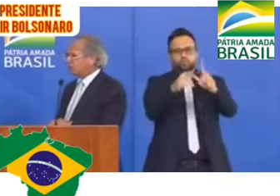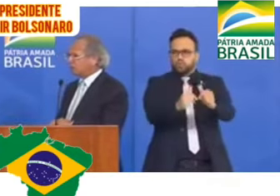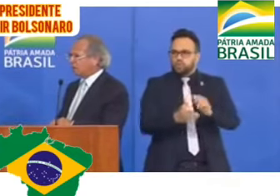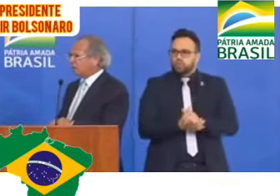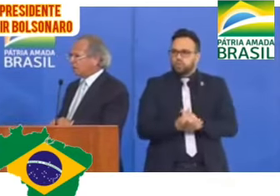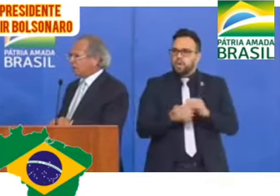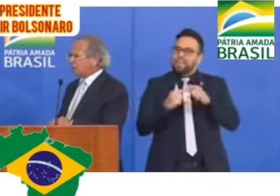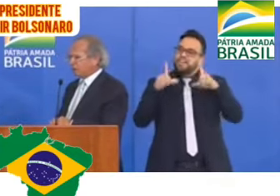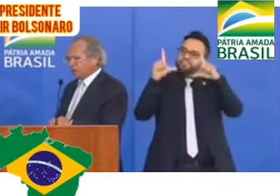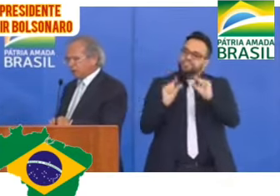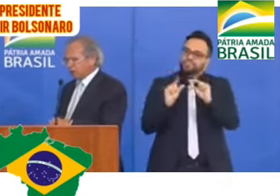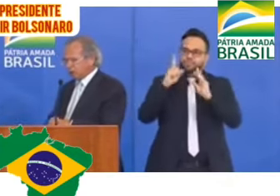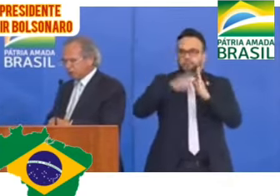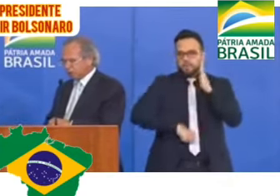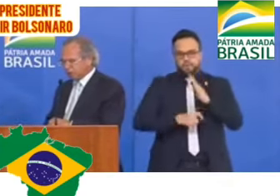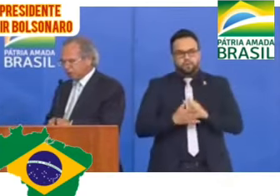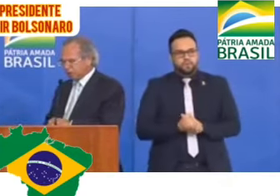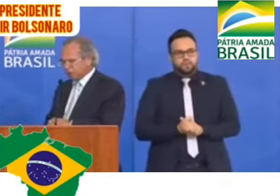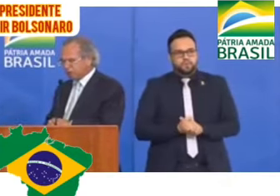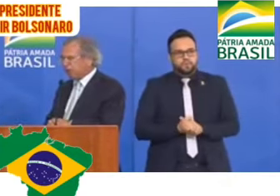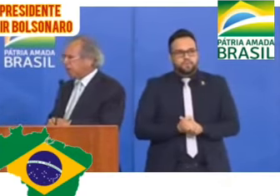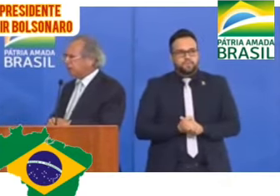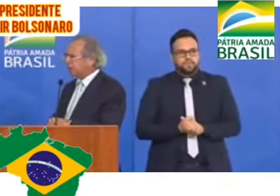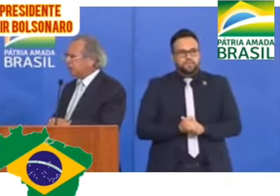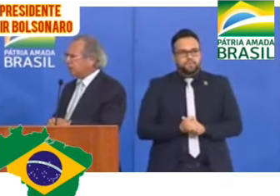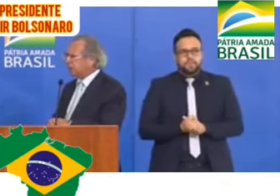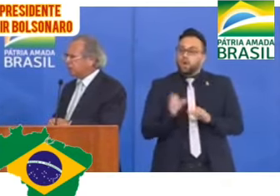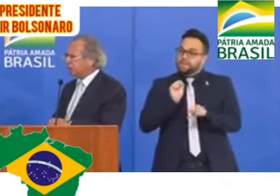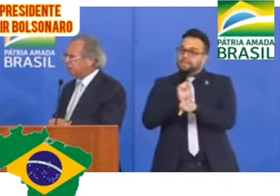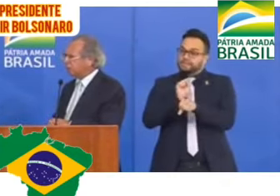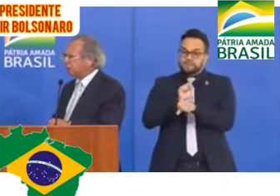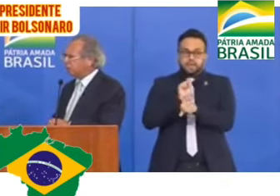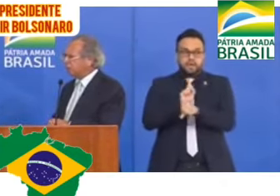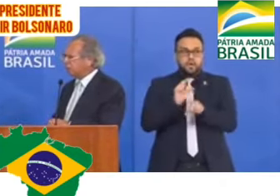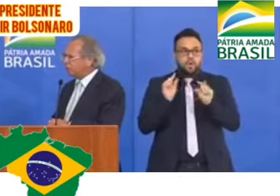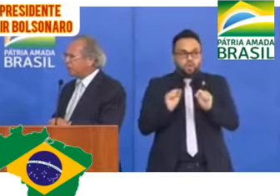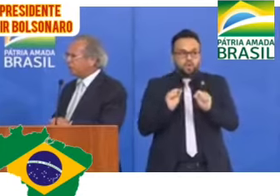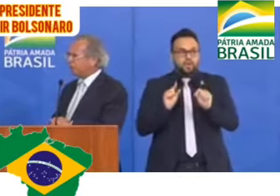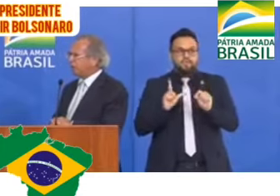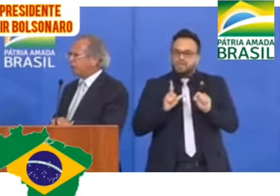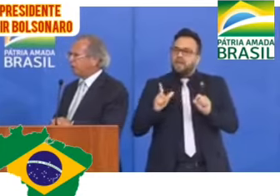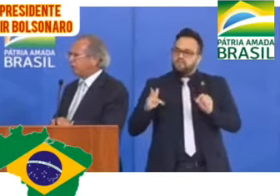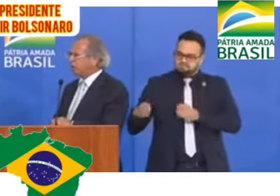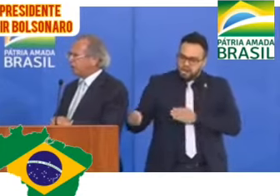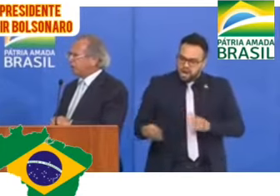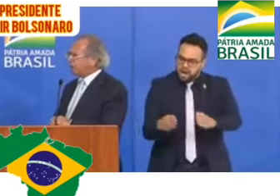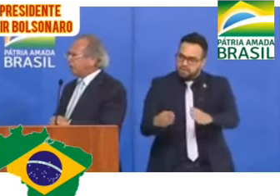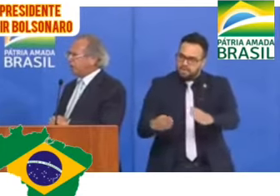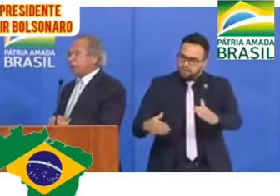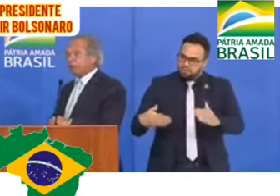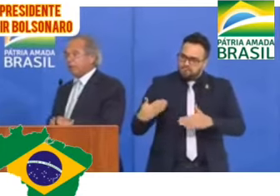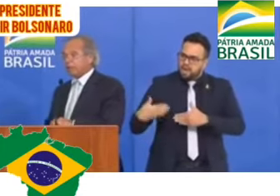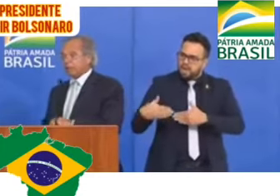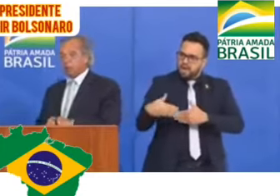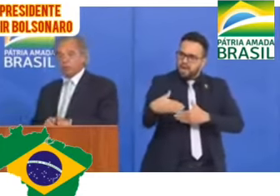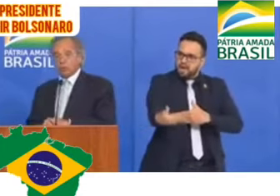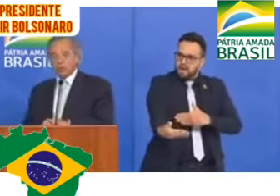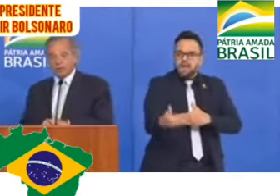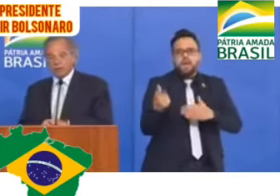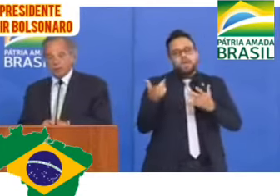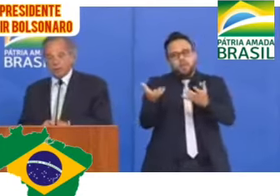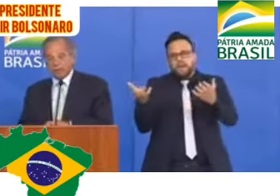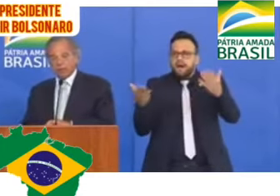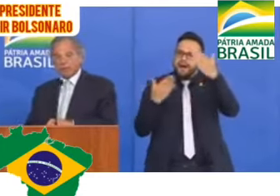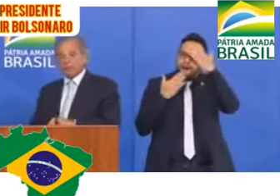menos. Então, nós esperamos seguir nessa trilha, nós chamamos de o caminho da prosperidade. Eu quero agradecer muito